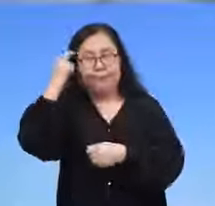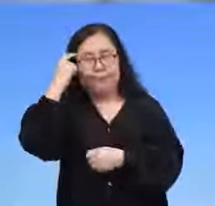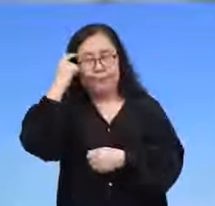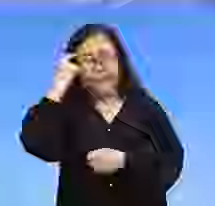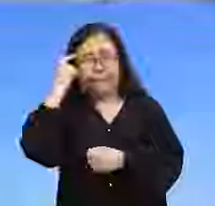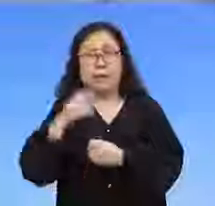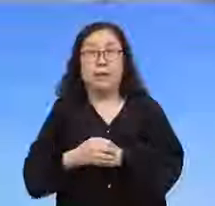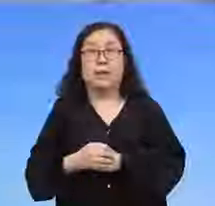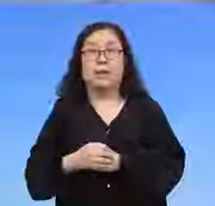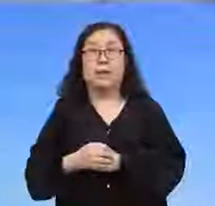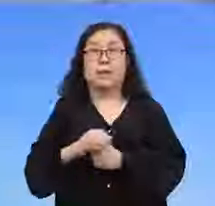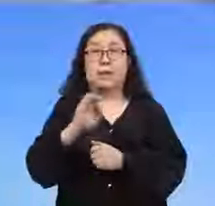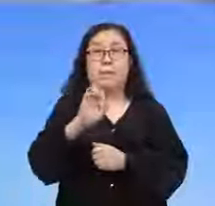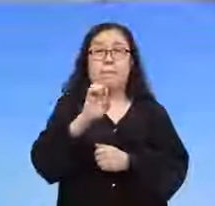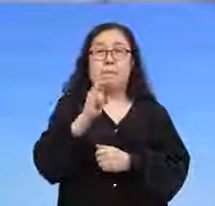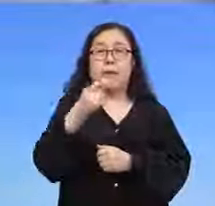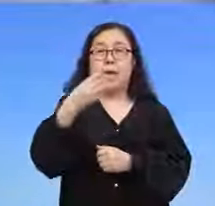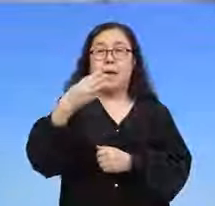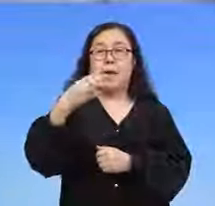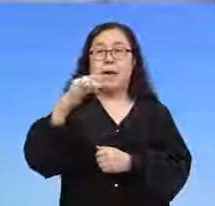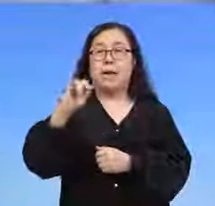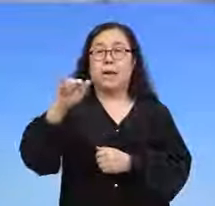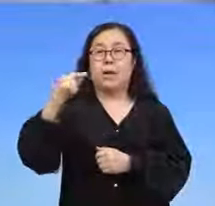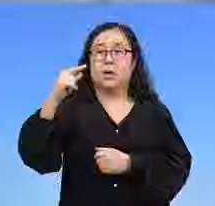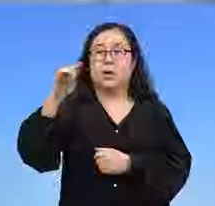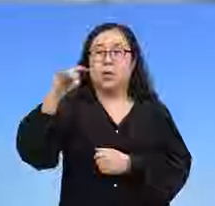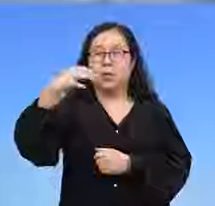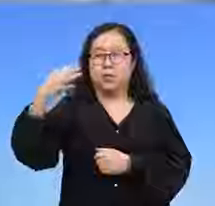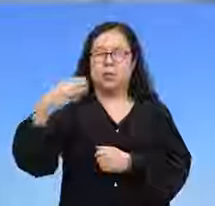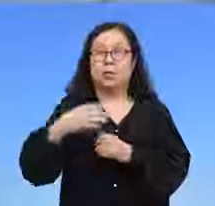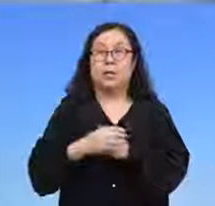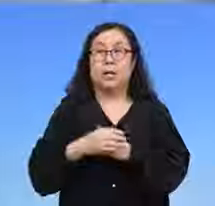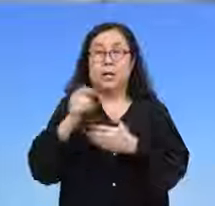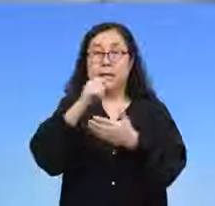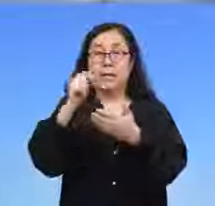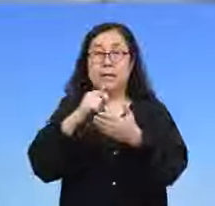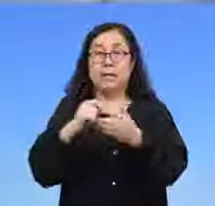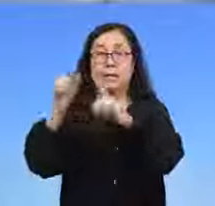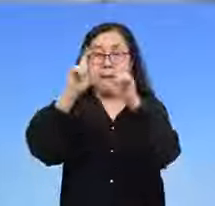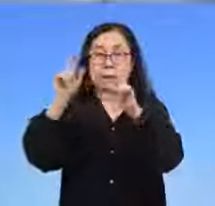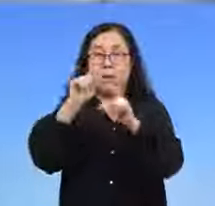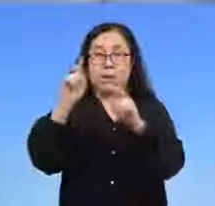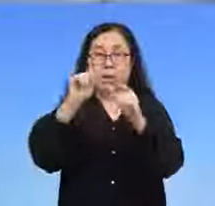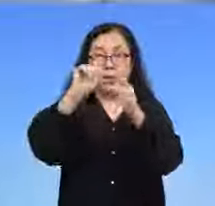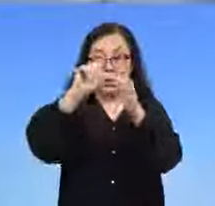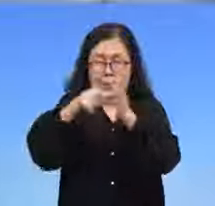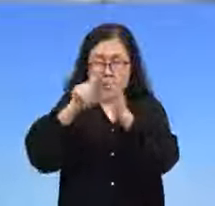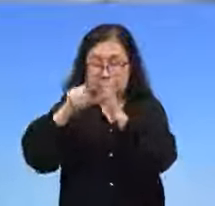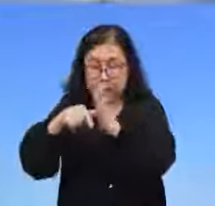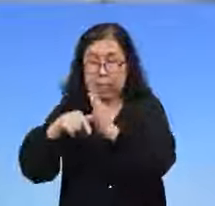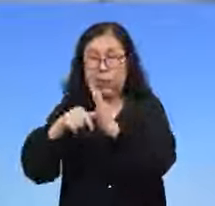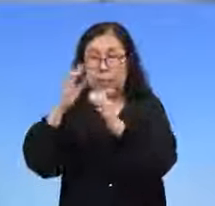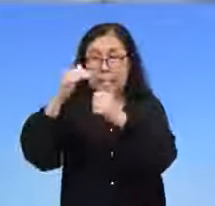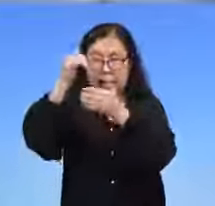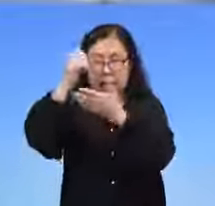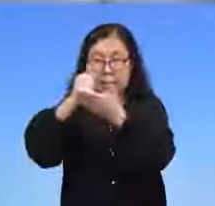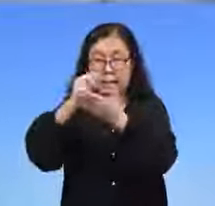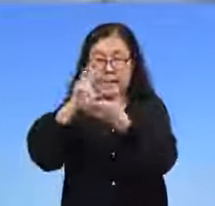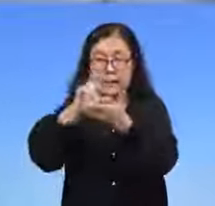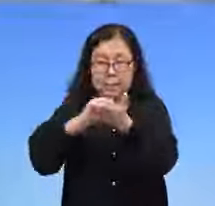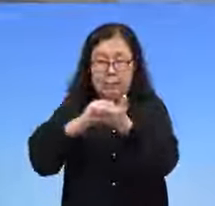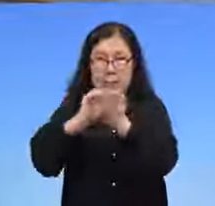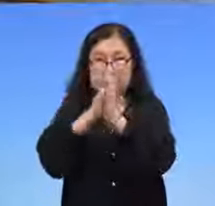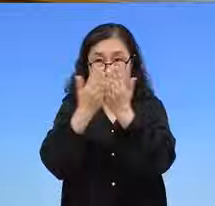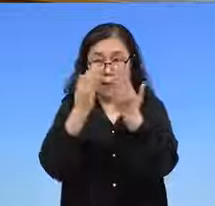그런가 하면은 페리 노블이 쓴 삶의 어떤 순간에도 하나님, 이 책에 나온 한 대목인데요, 이것도 너무